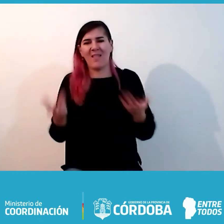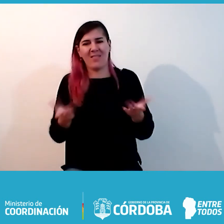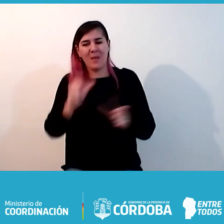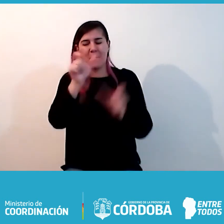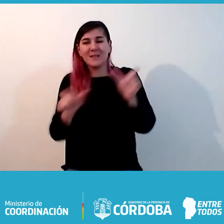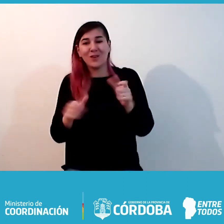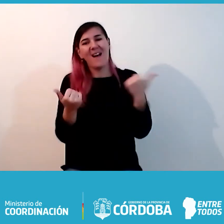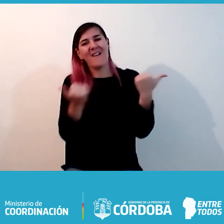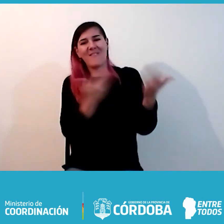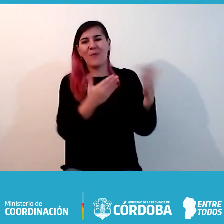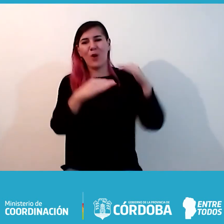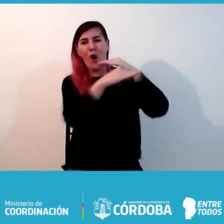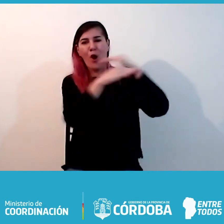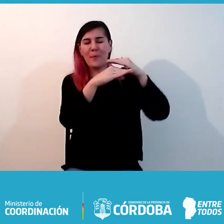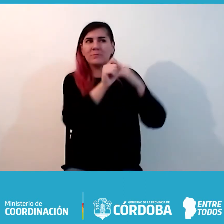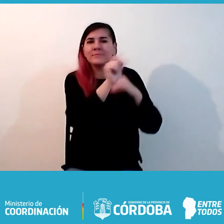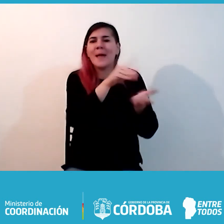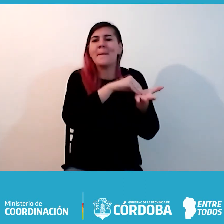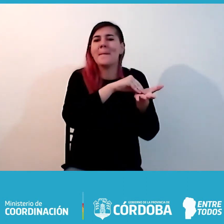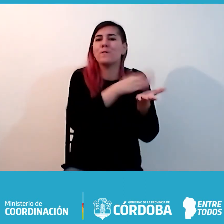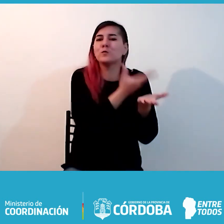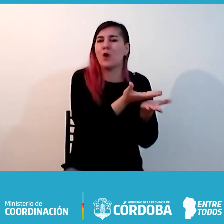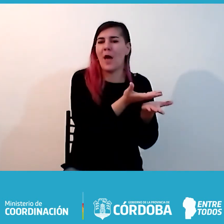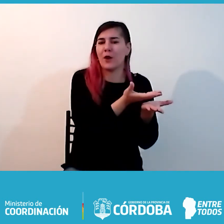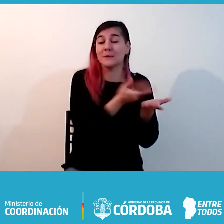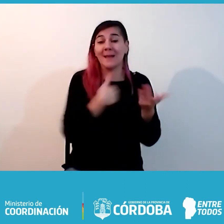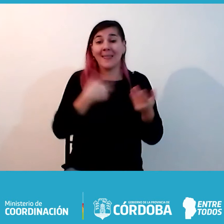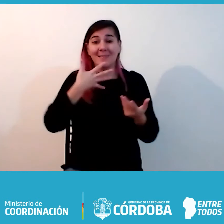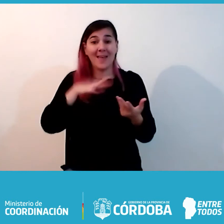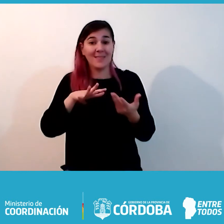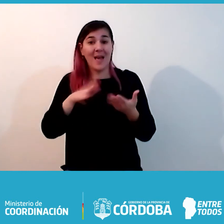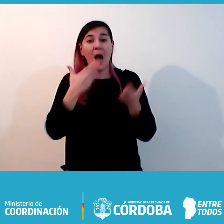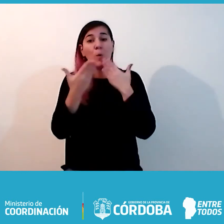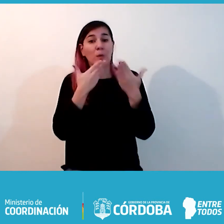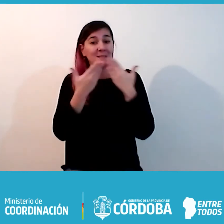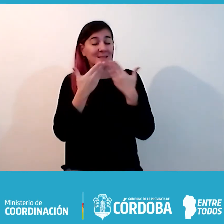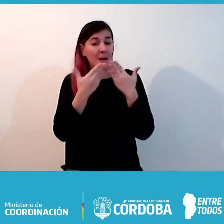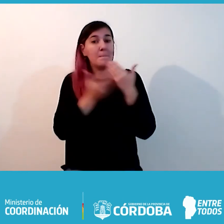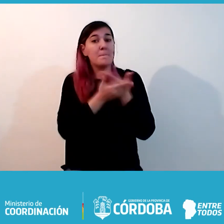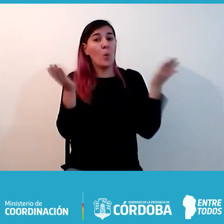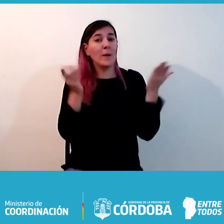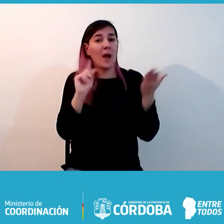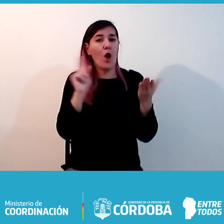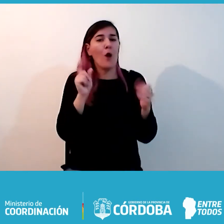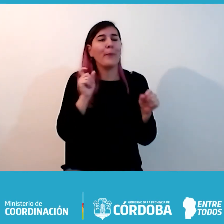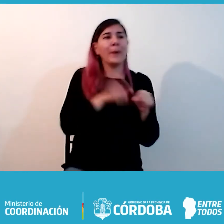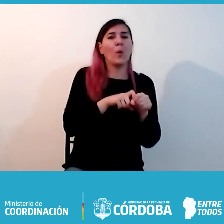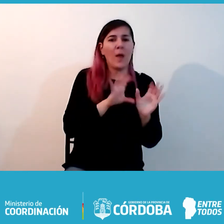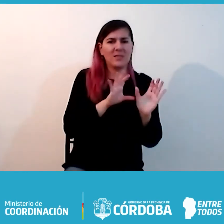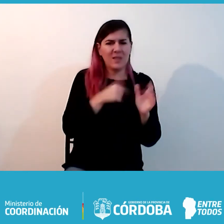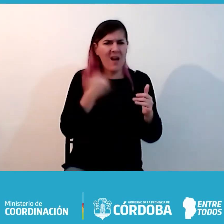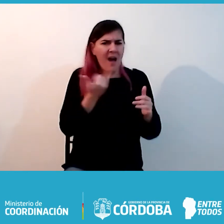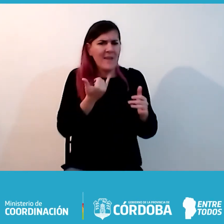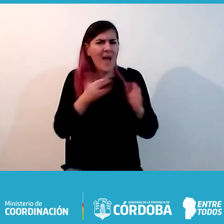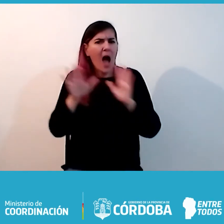están a favor de la obra son funcionarios. Entiende que esta audiencia pública es excluyente y no vinculante. Reclama por los acosos policiales